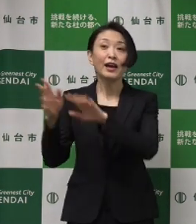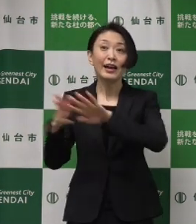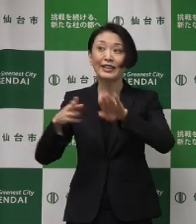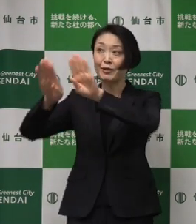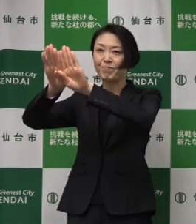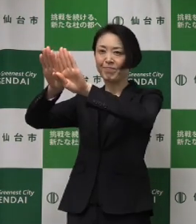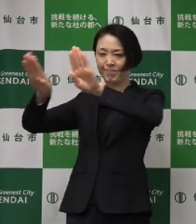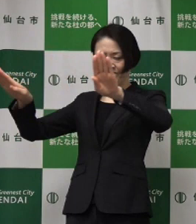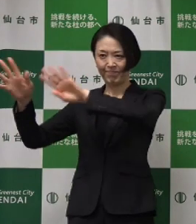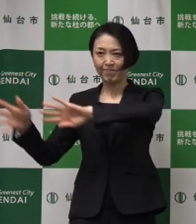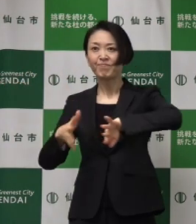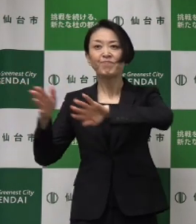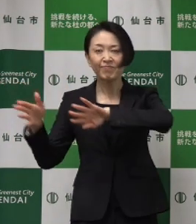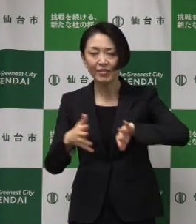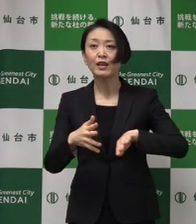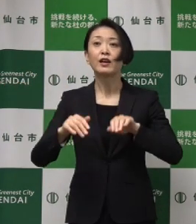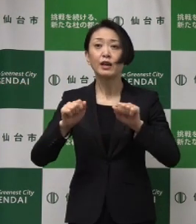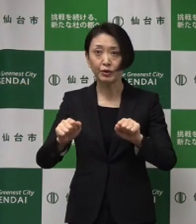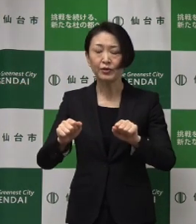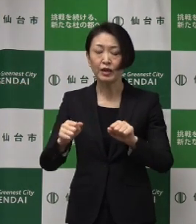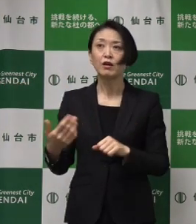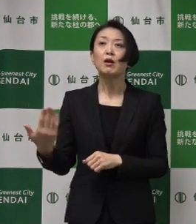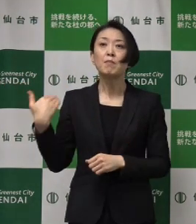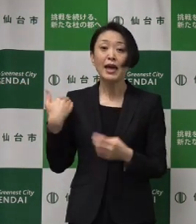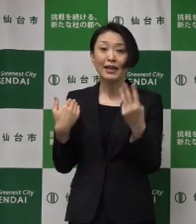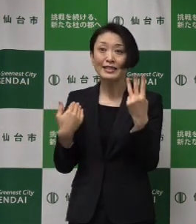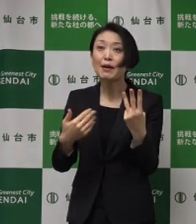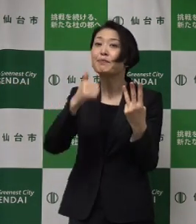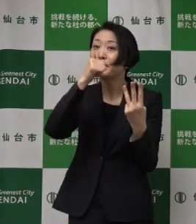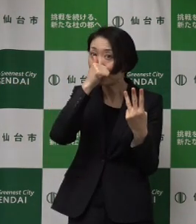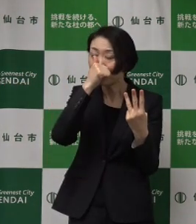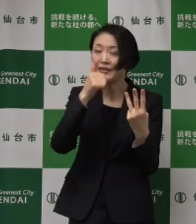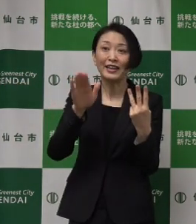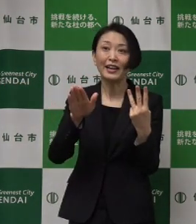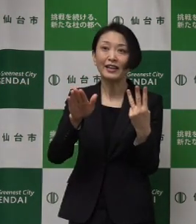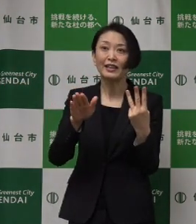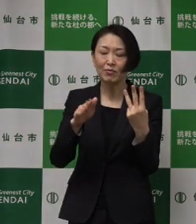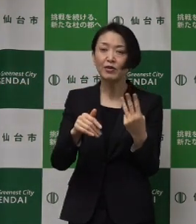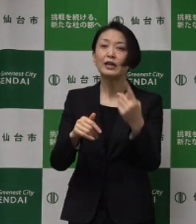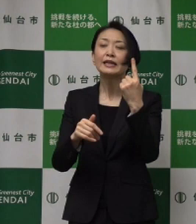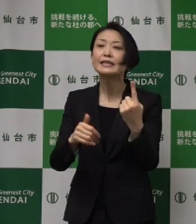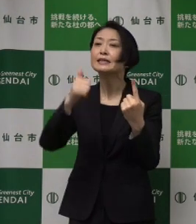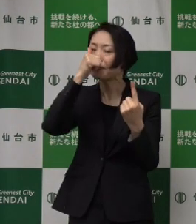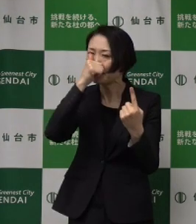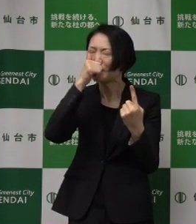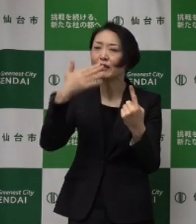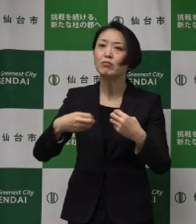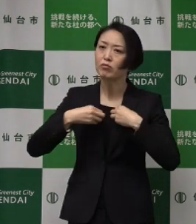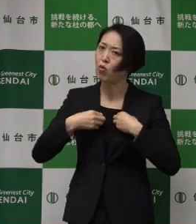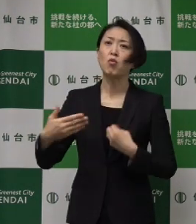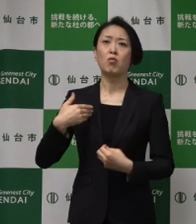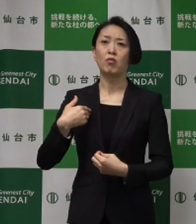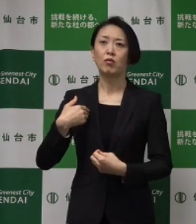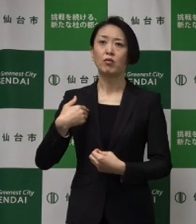に気をつけていただく、3密と言われていますけれども、1つの密でもリスクは高くなるんだということを今一度認識